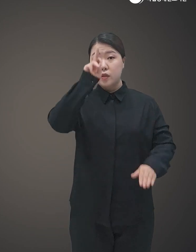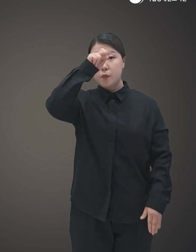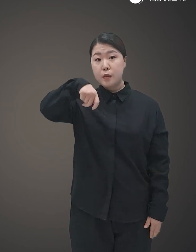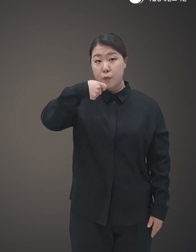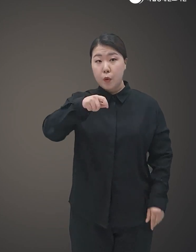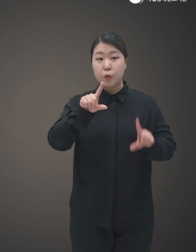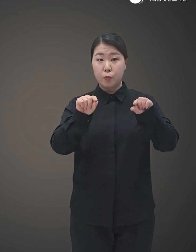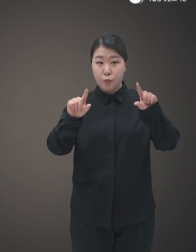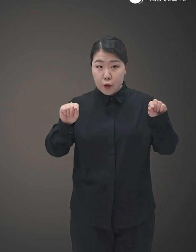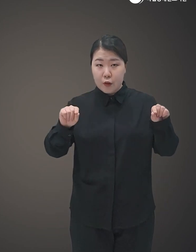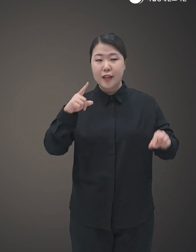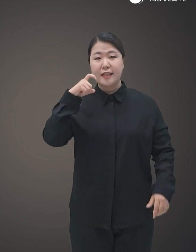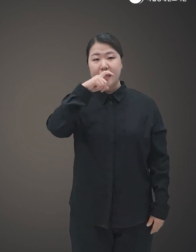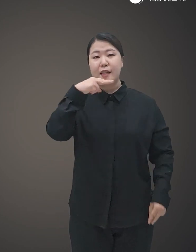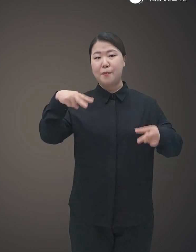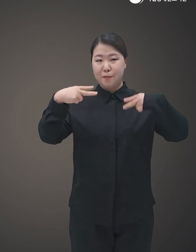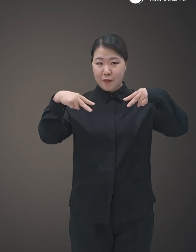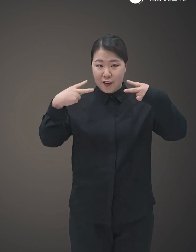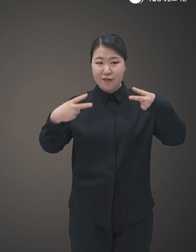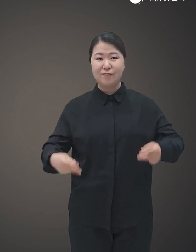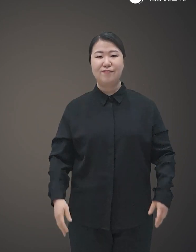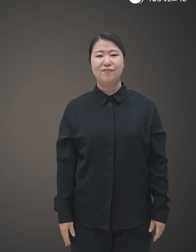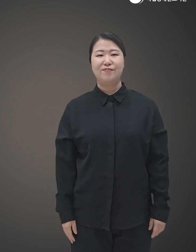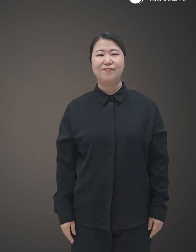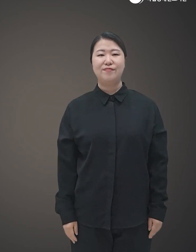오늘 급식은 짜장면이다.